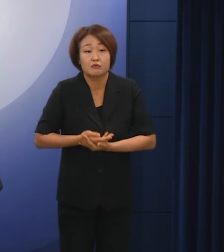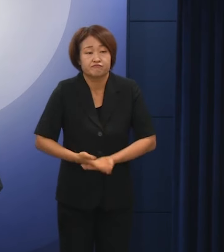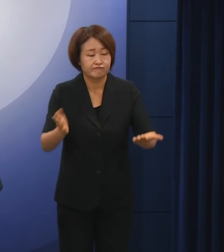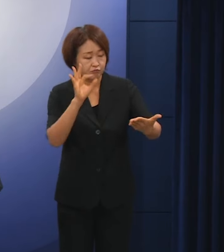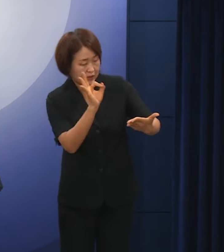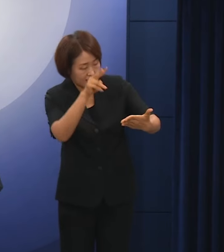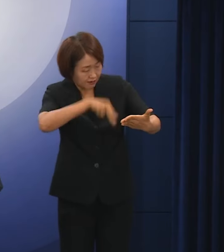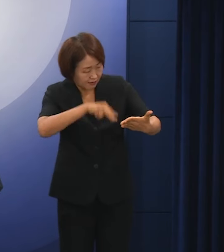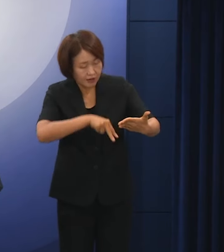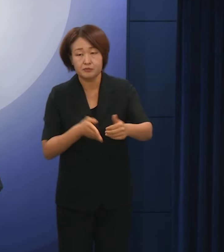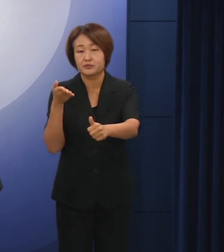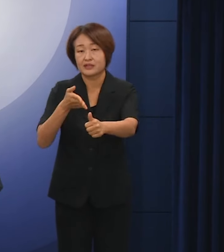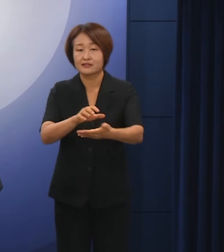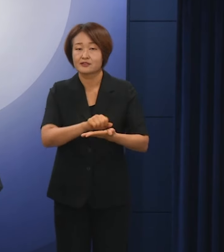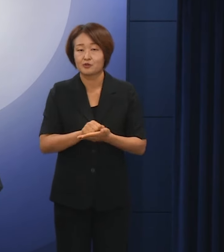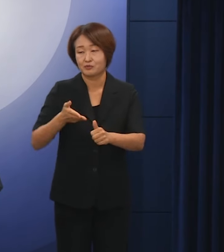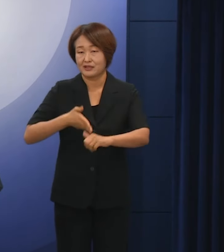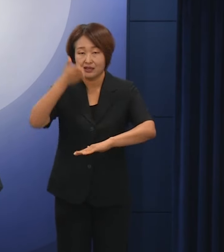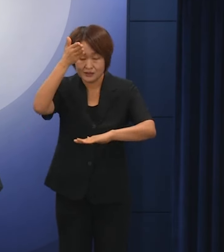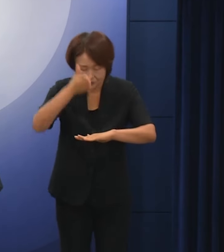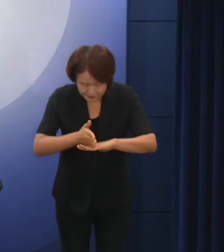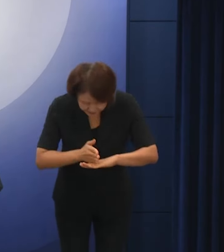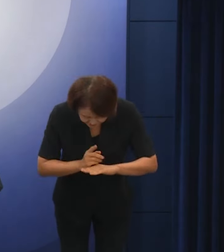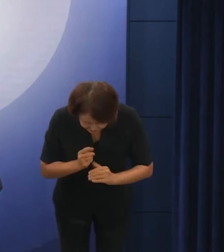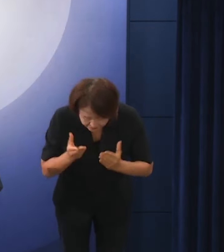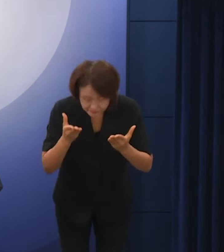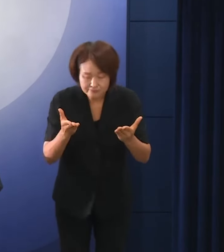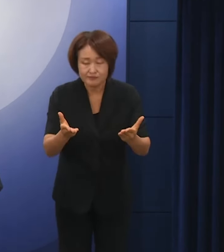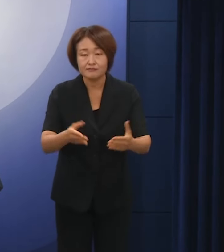참고하여 주시기 바랍니다. 감사합니다.